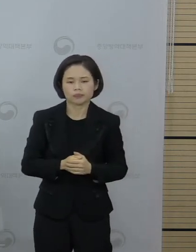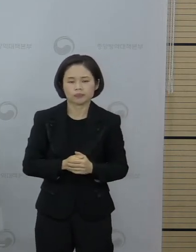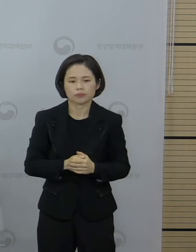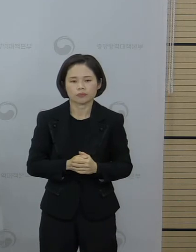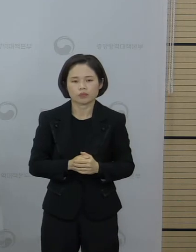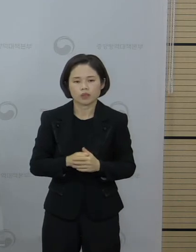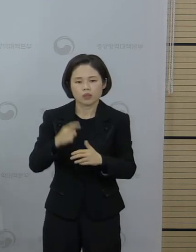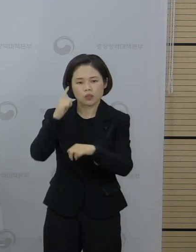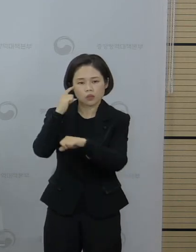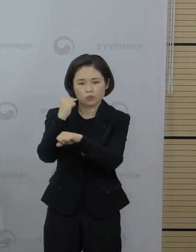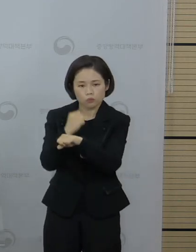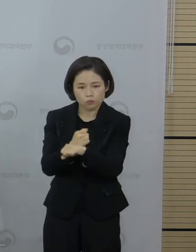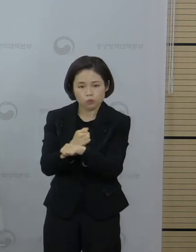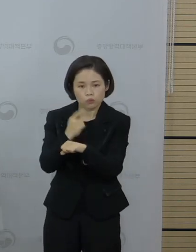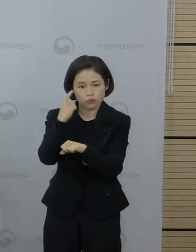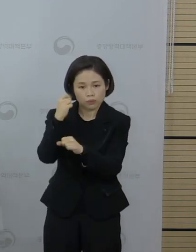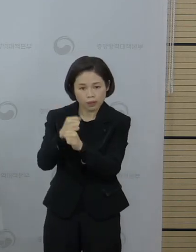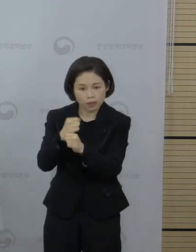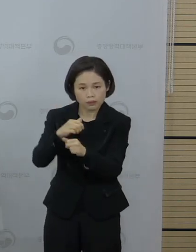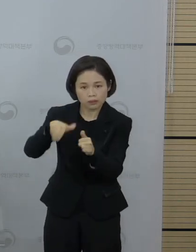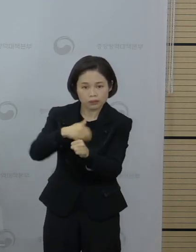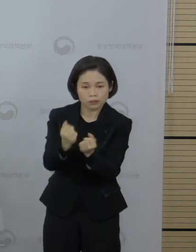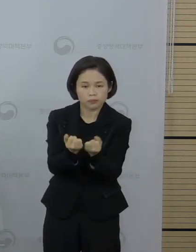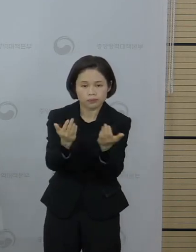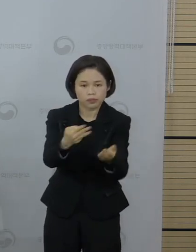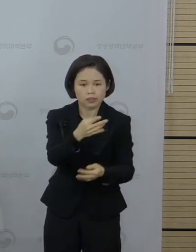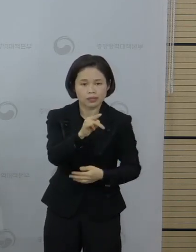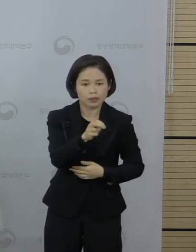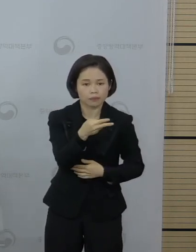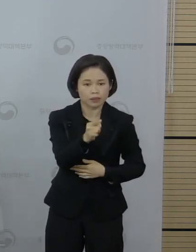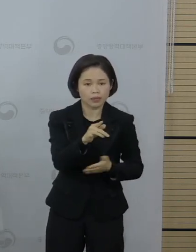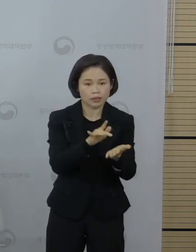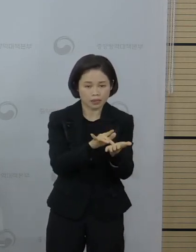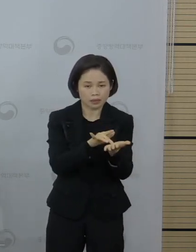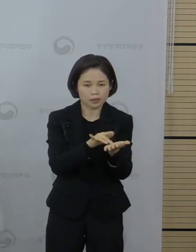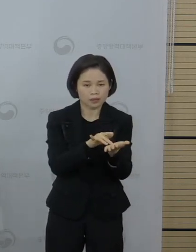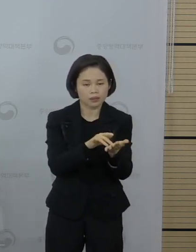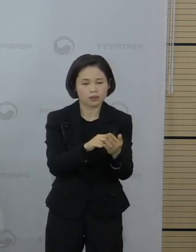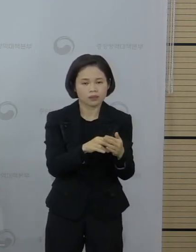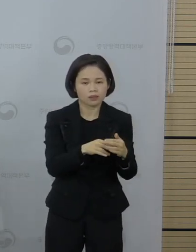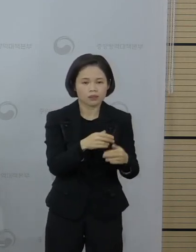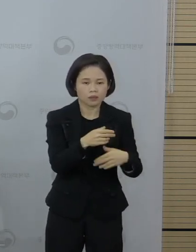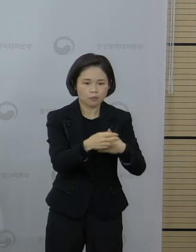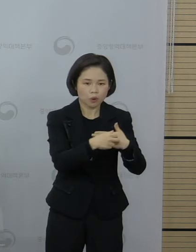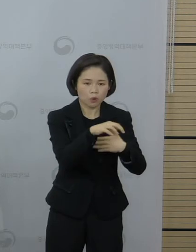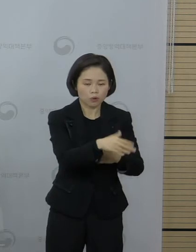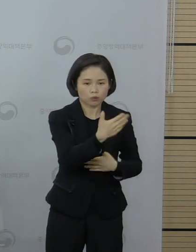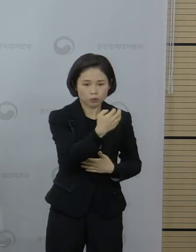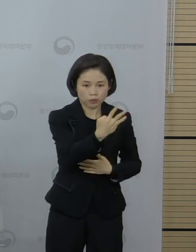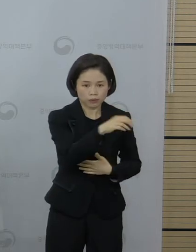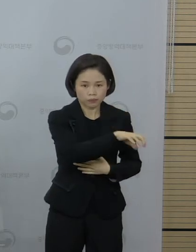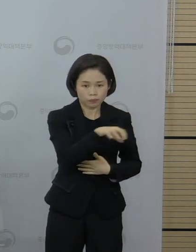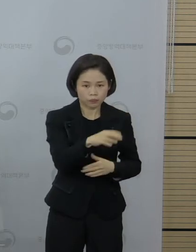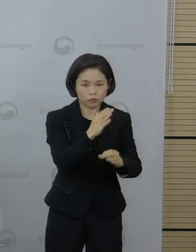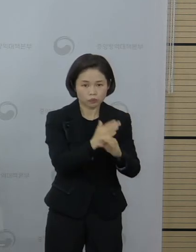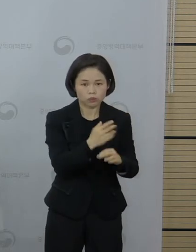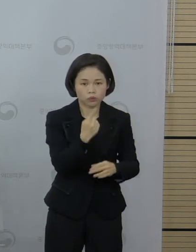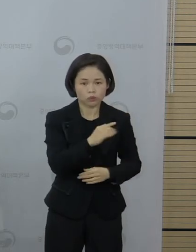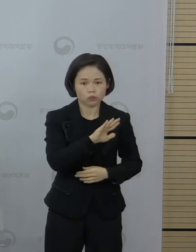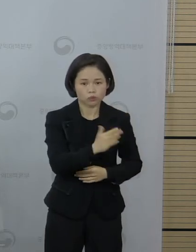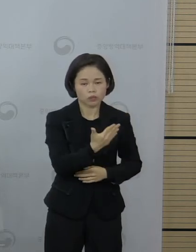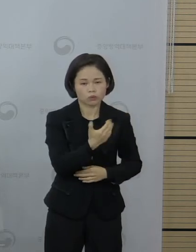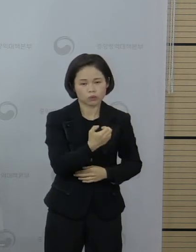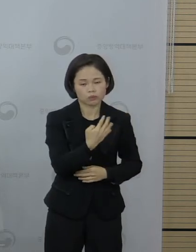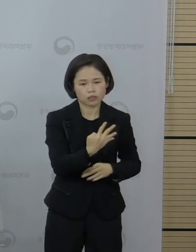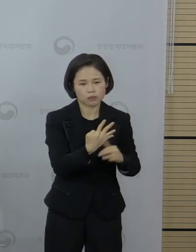연구 개발과 관련해서 렘데시비르의 경우 현재까지 총 93개 병원에